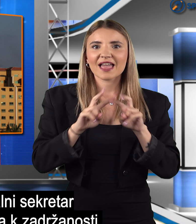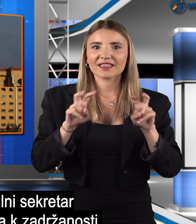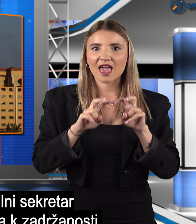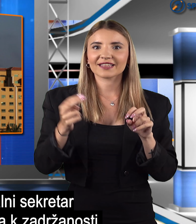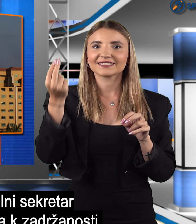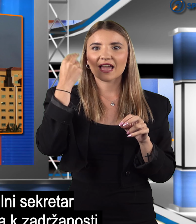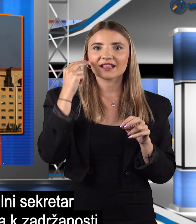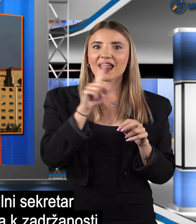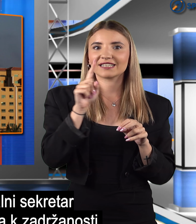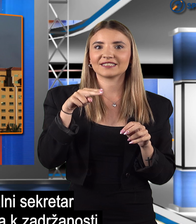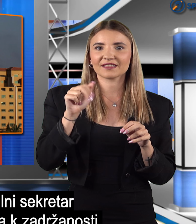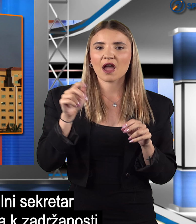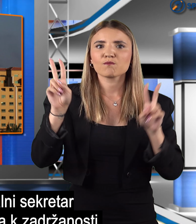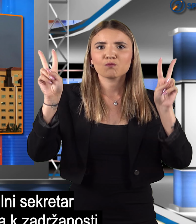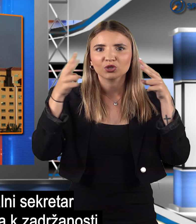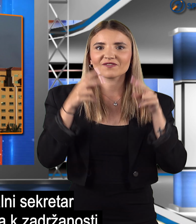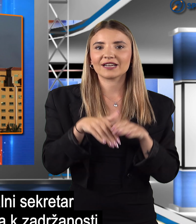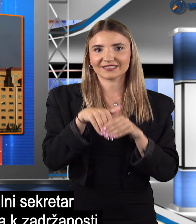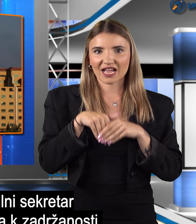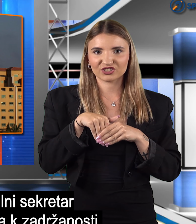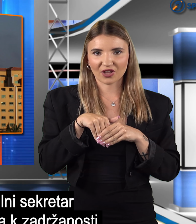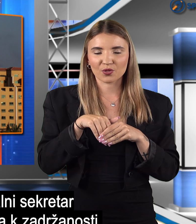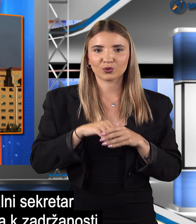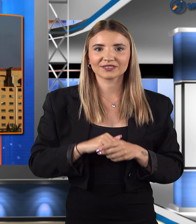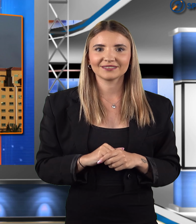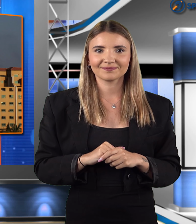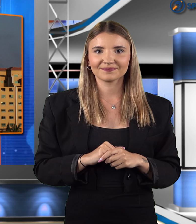generalni sekretar Združenih narodov poziva k zadržanosti.